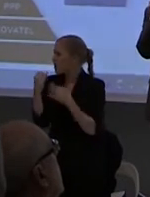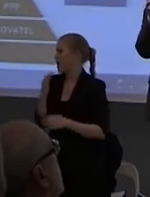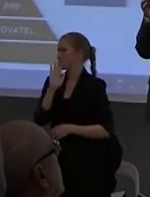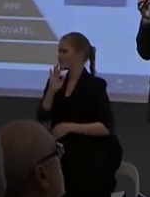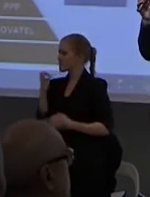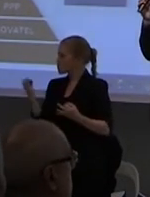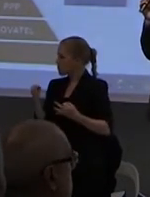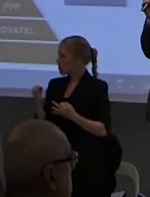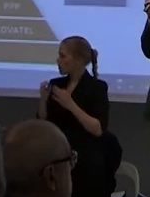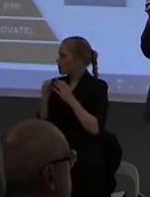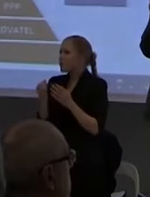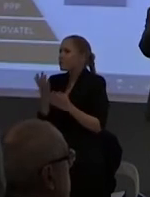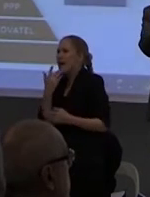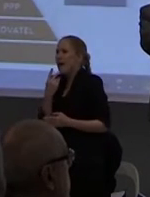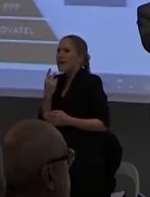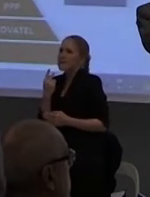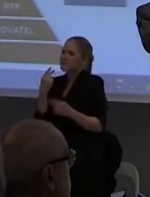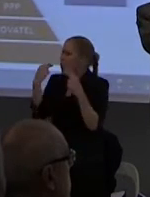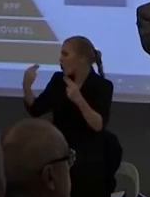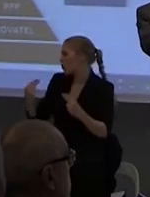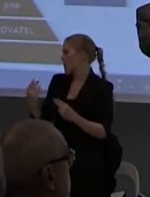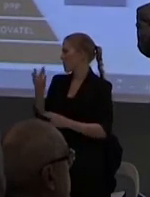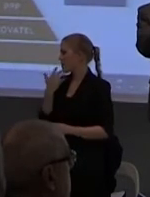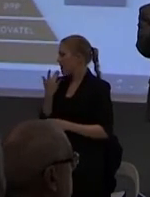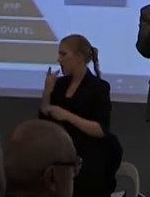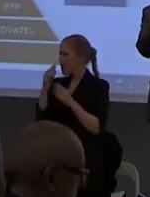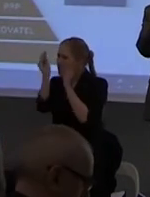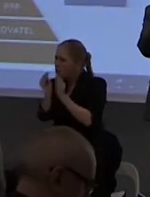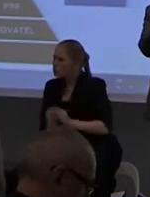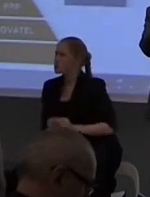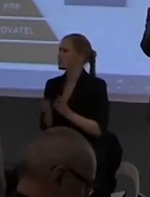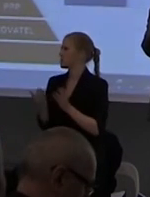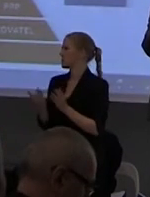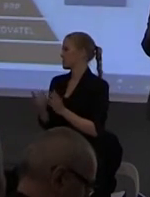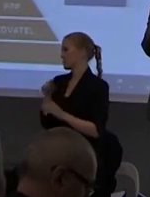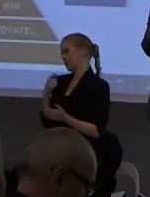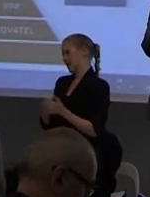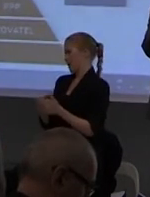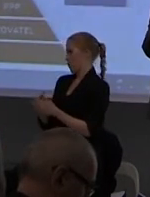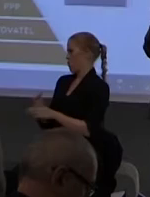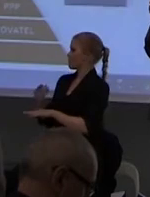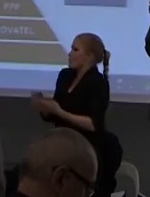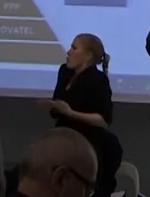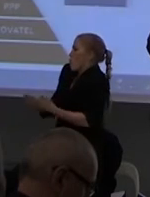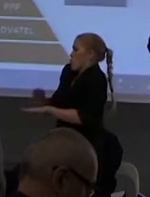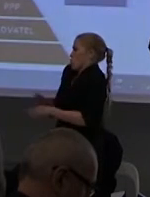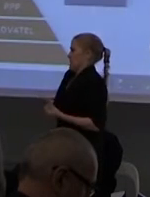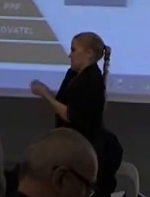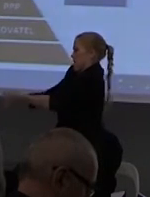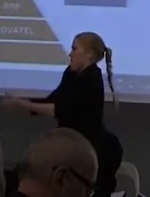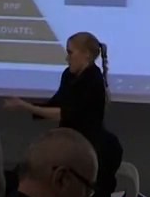nemají zdravotní postižení. Čili jsou to takové ty jemné věci založené hodně na vztazích, na